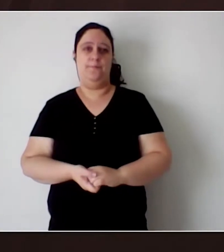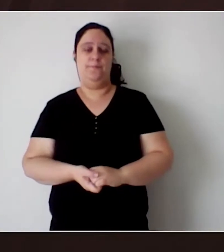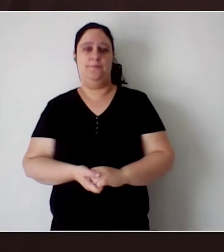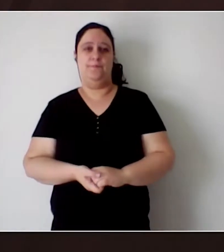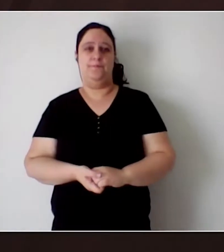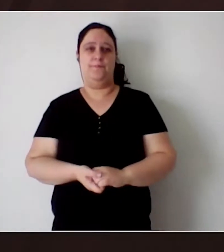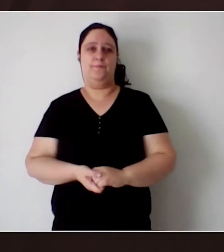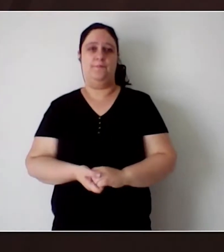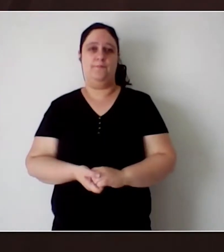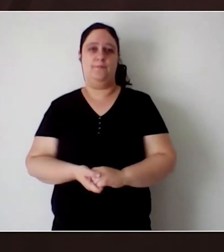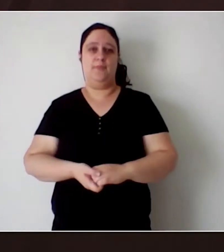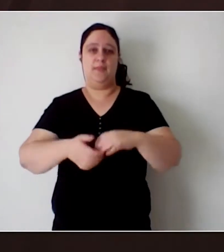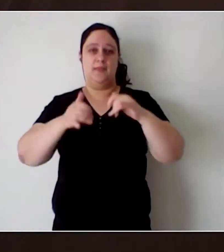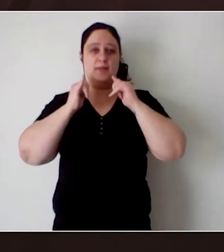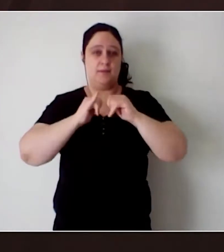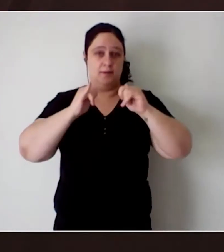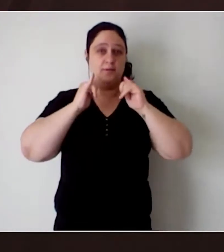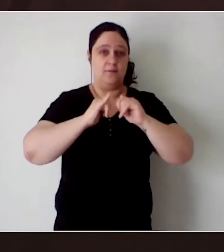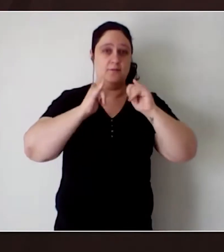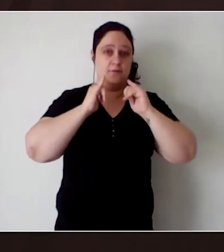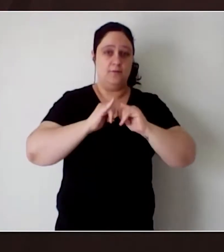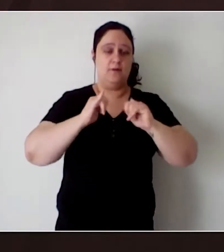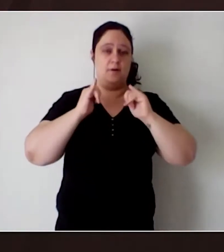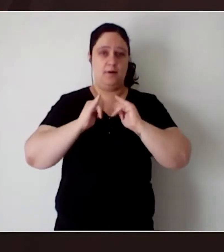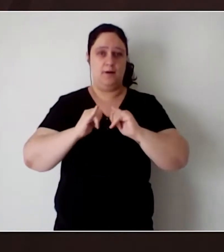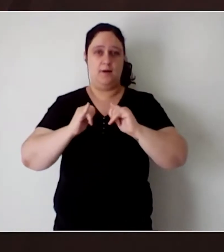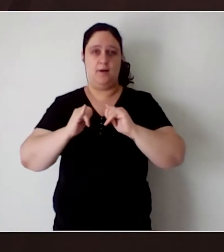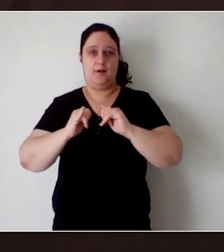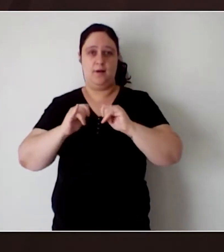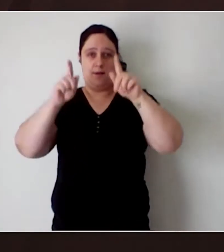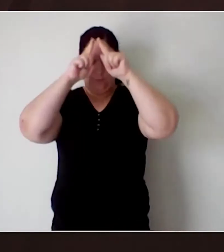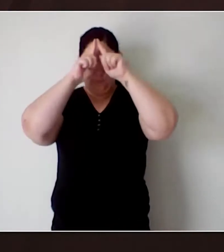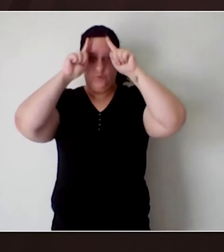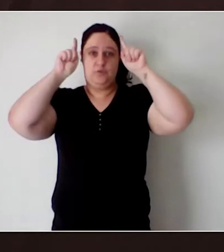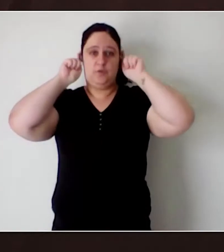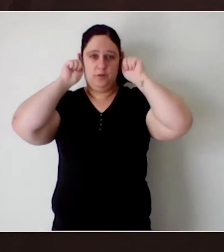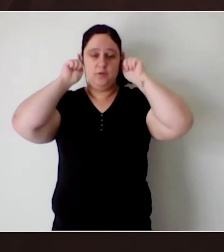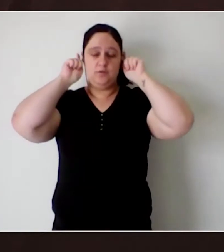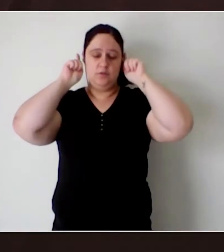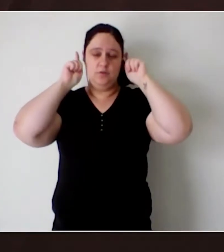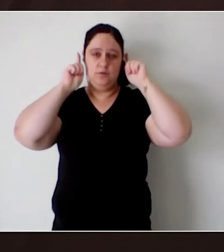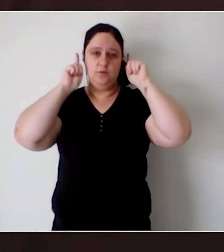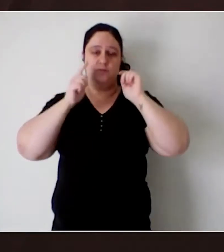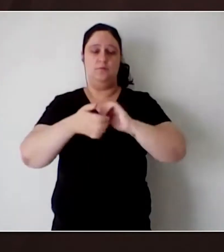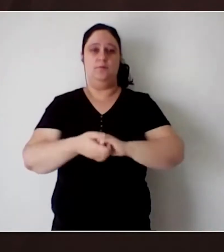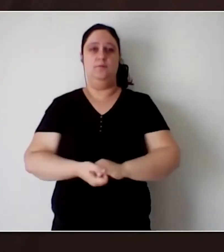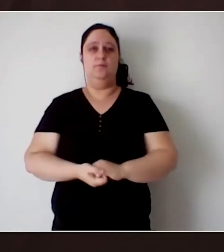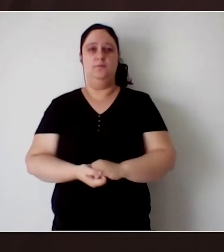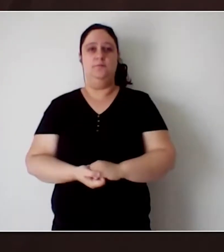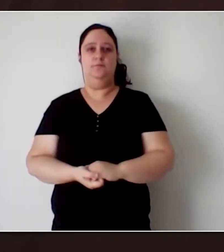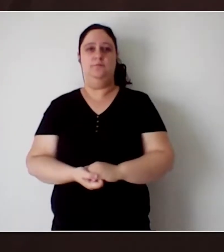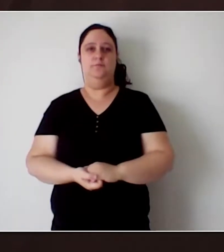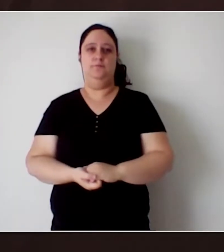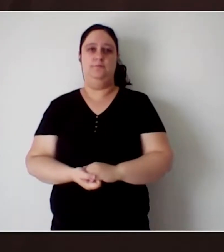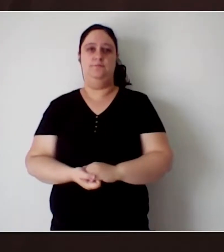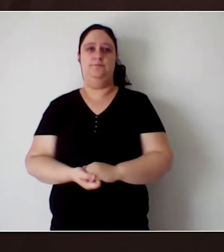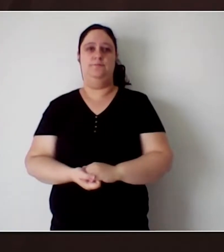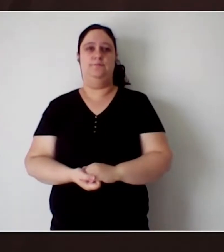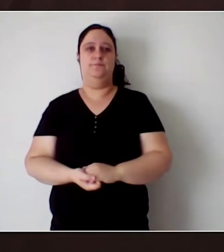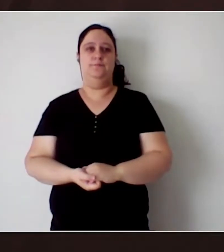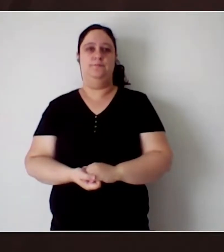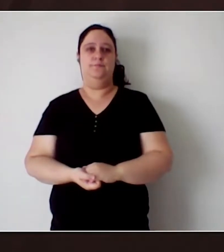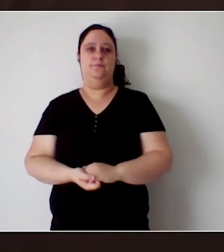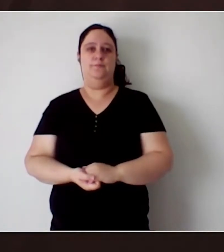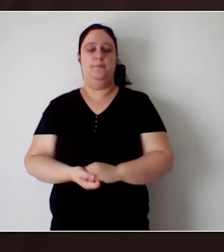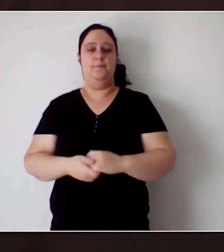judeus, de Jerusalém e da Judéia, Deus precisou trabalhar em Saulo.